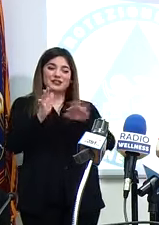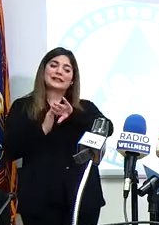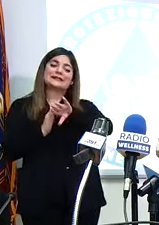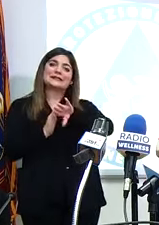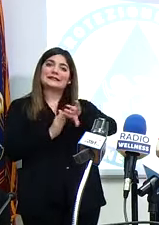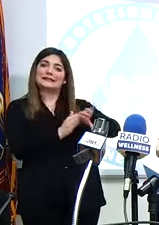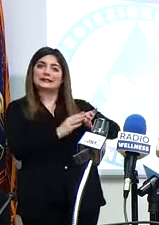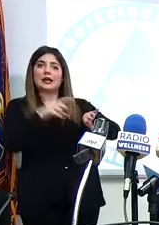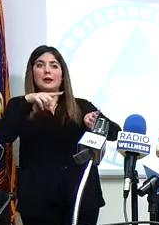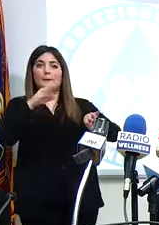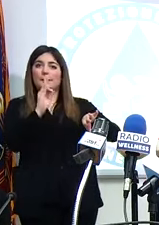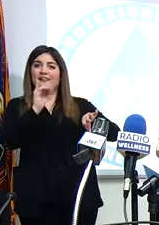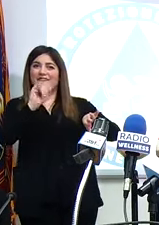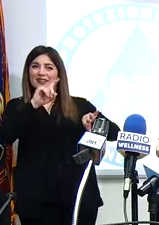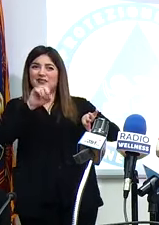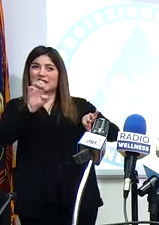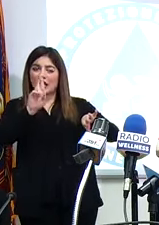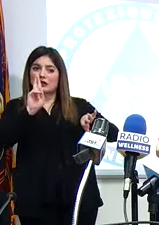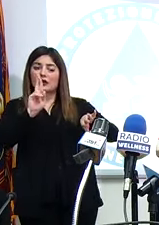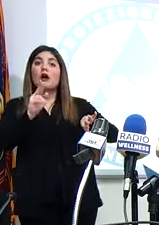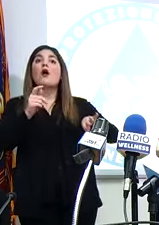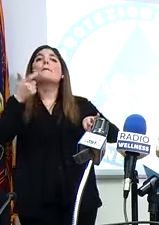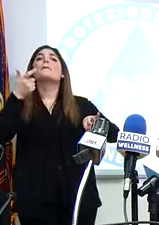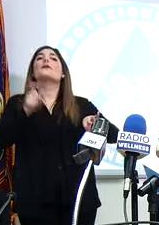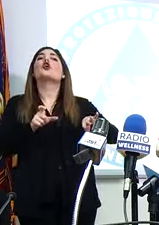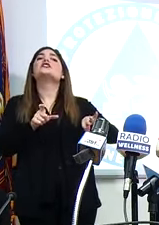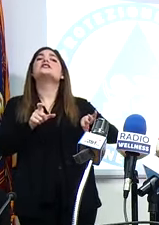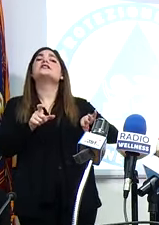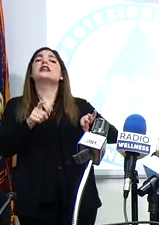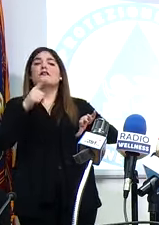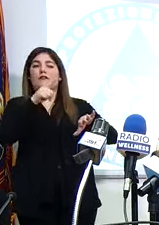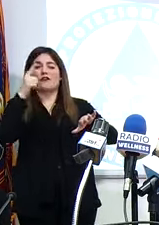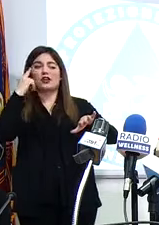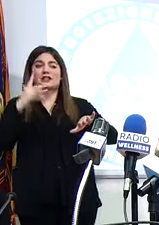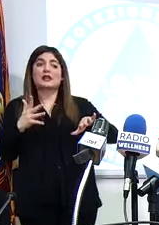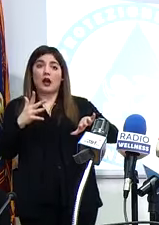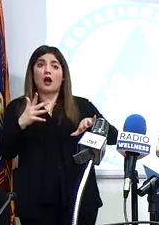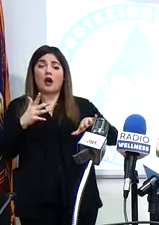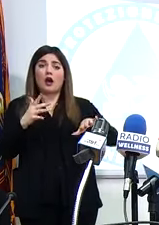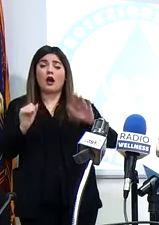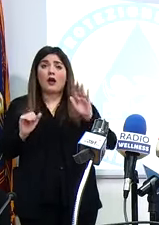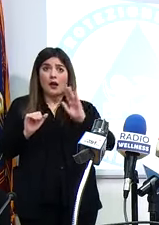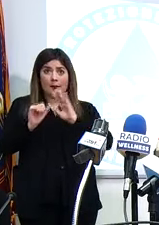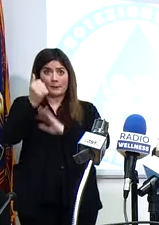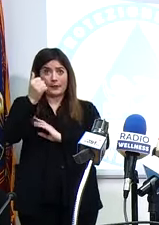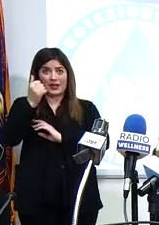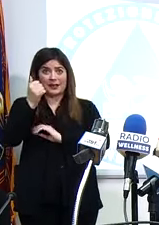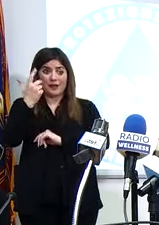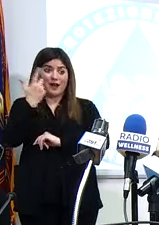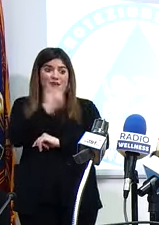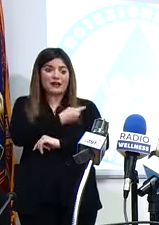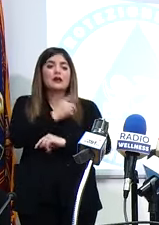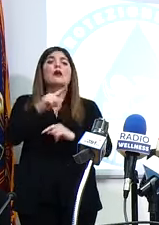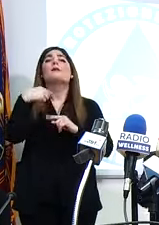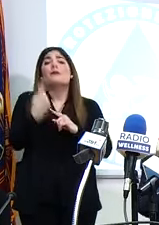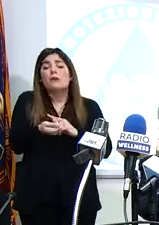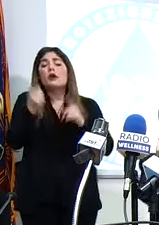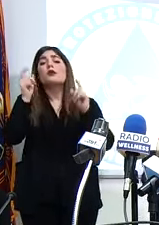Pfizer, perché sapete che anche dopo la prima inoculazione si può avere un sintomo